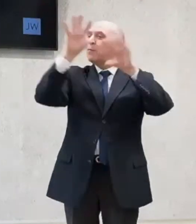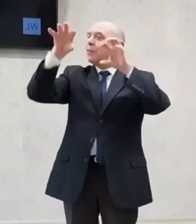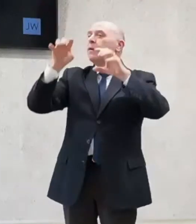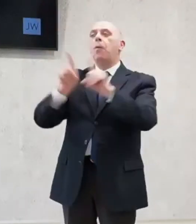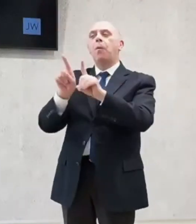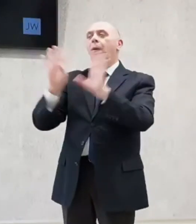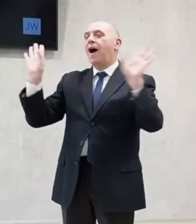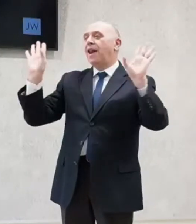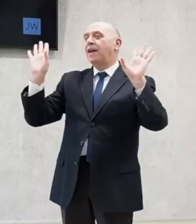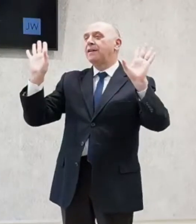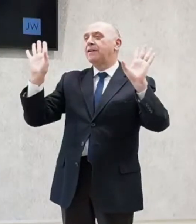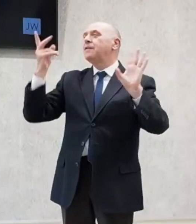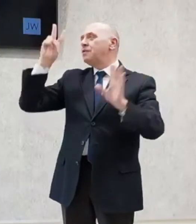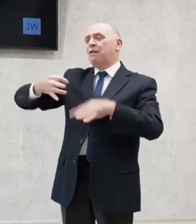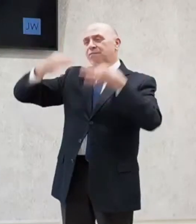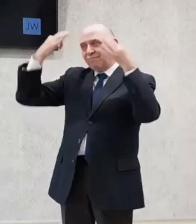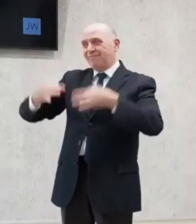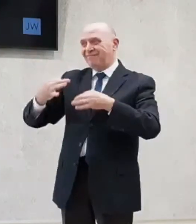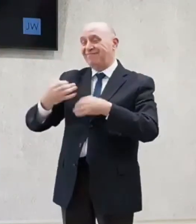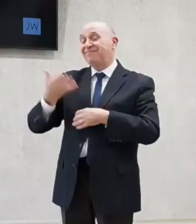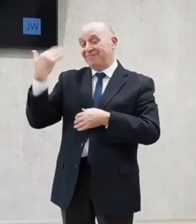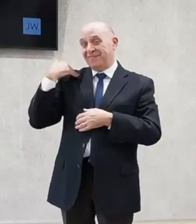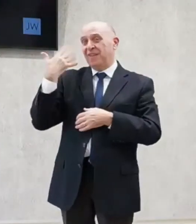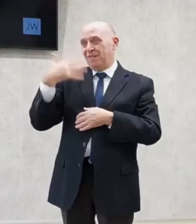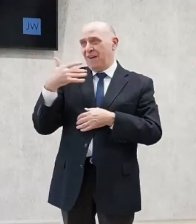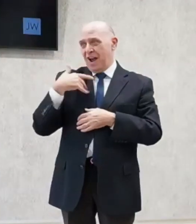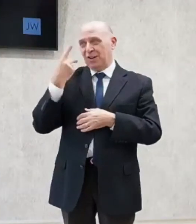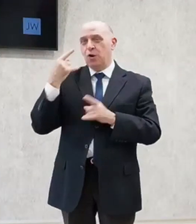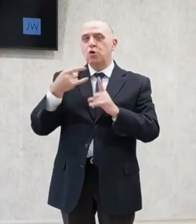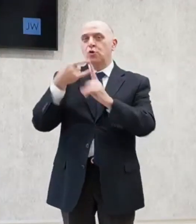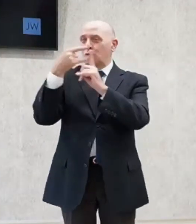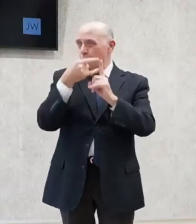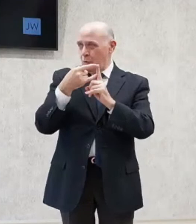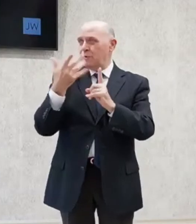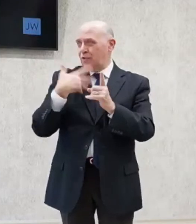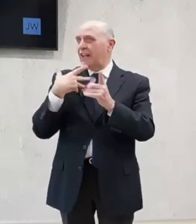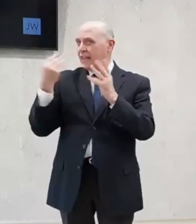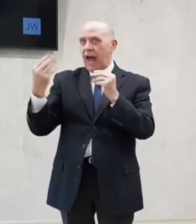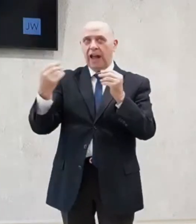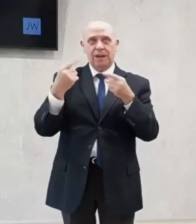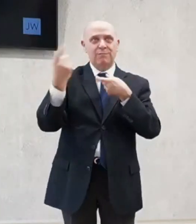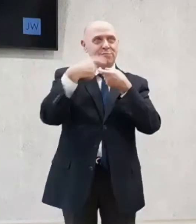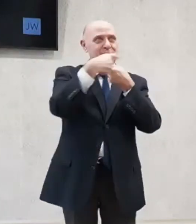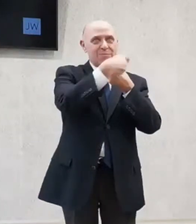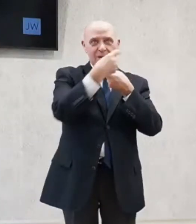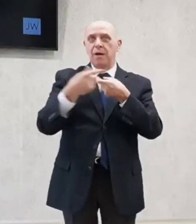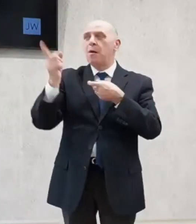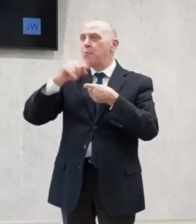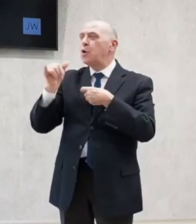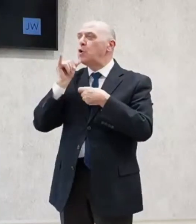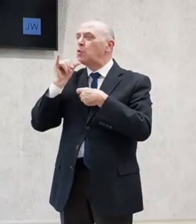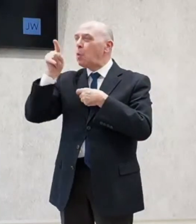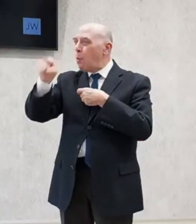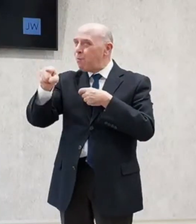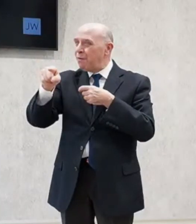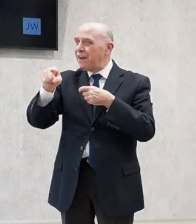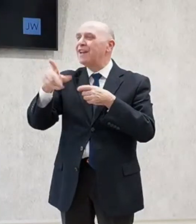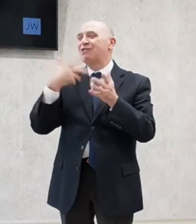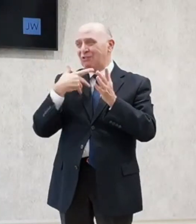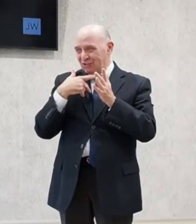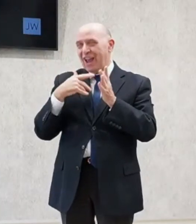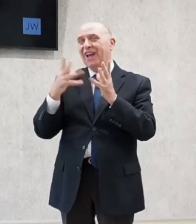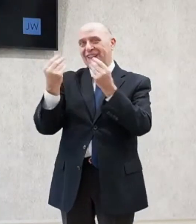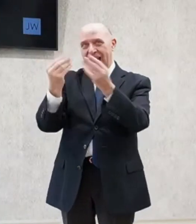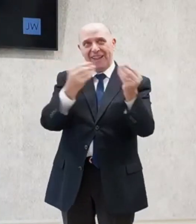come abbiamo visto sulla piattaforma zoom sono molti collegati ma anche sul canale YouTube oltre a dimostrare affetto